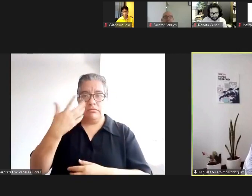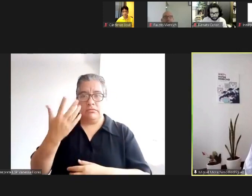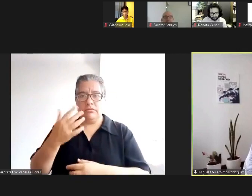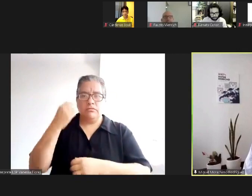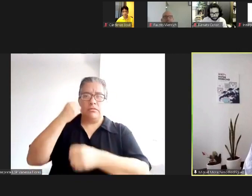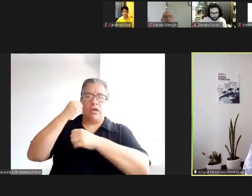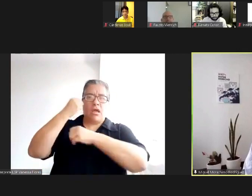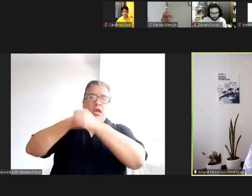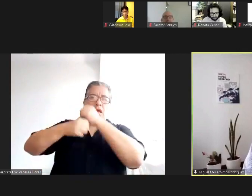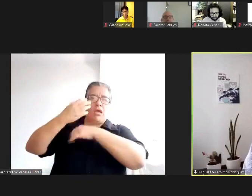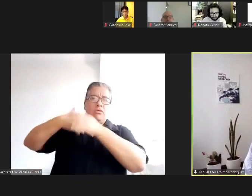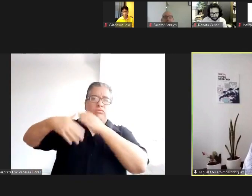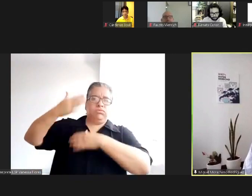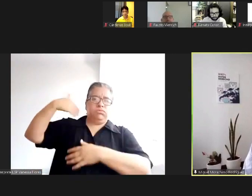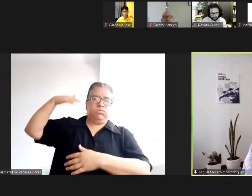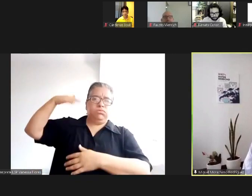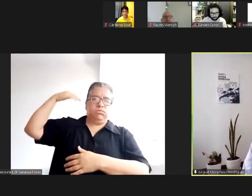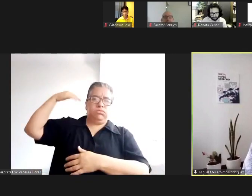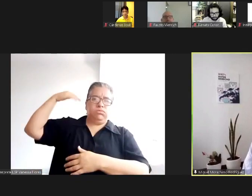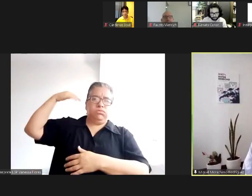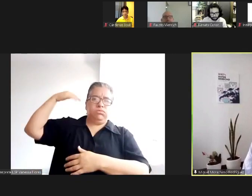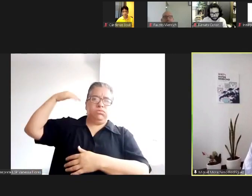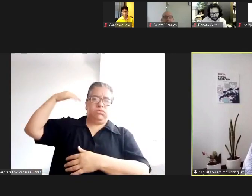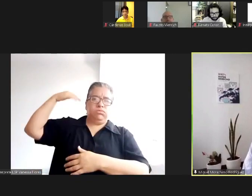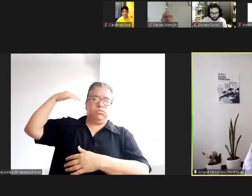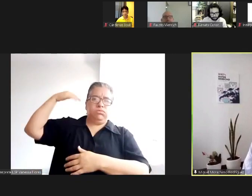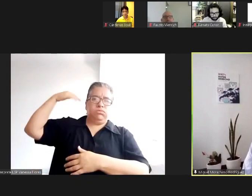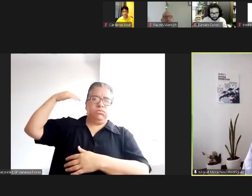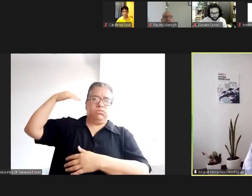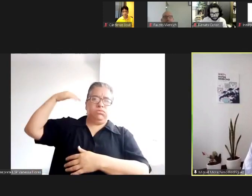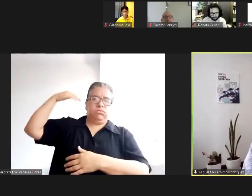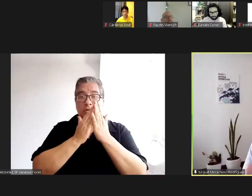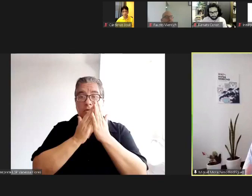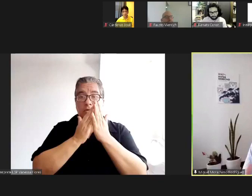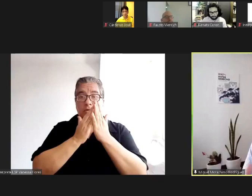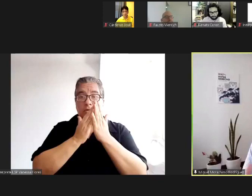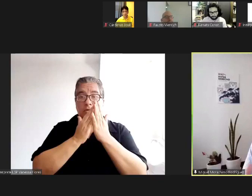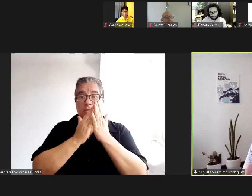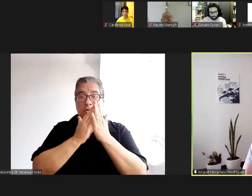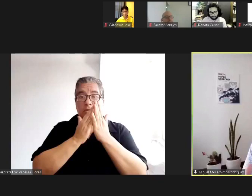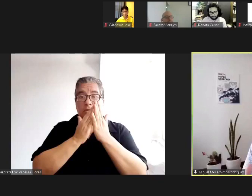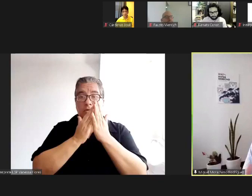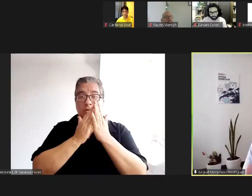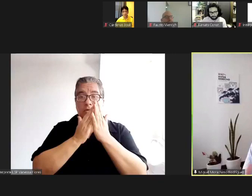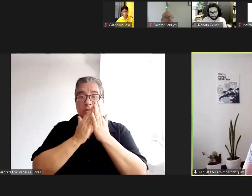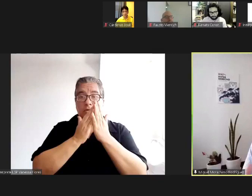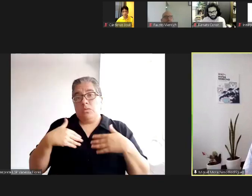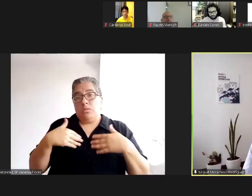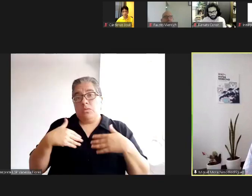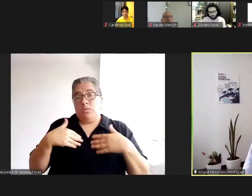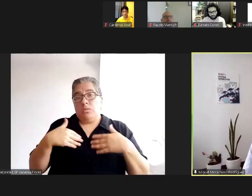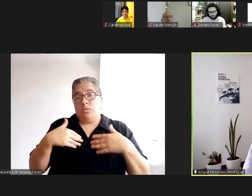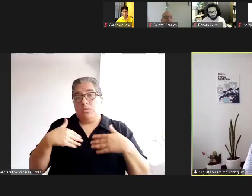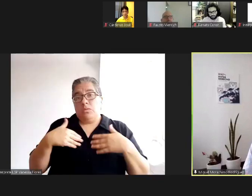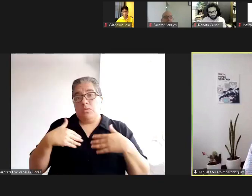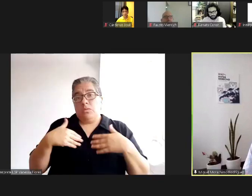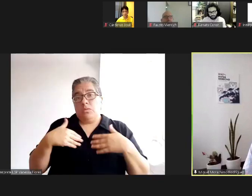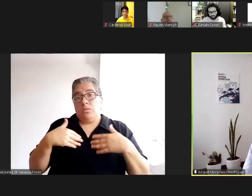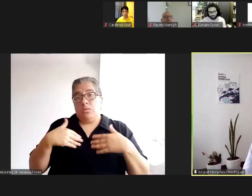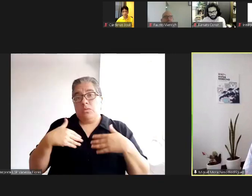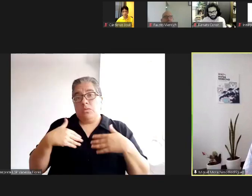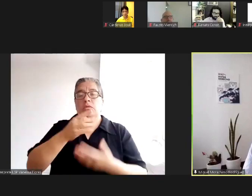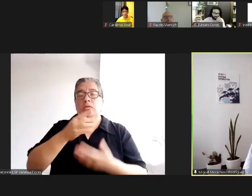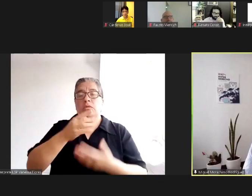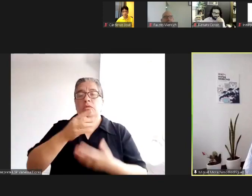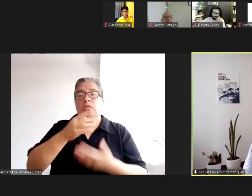años en el cual las bibliotecas, por ejemplo, solo podían prestar material impreso, y al solo poder